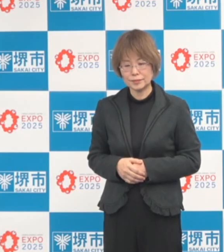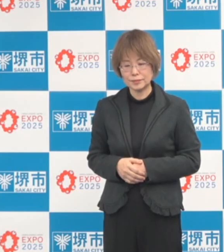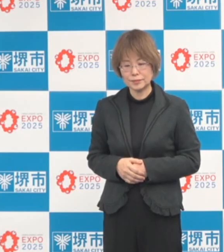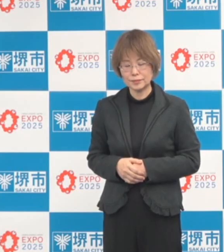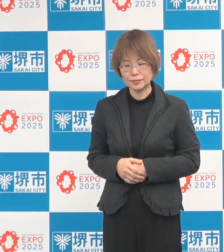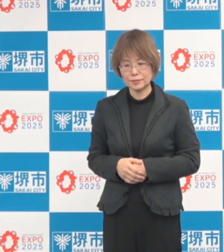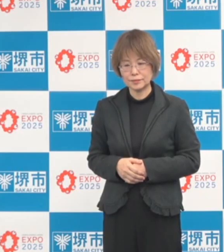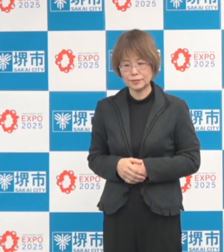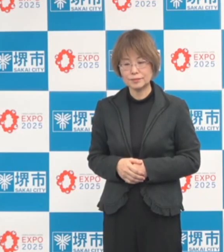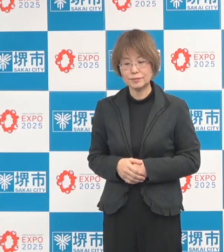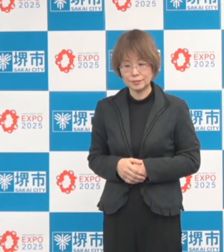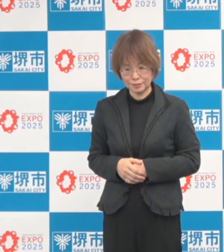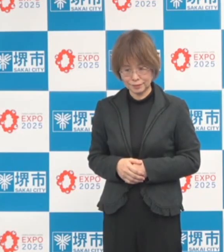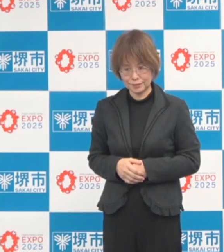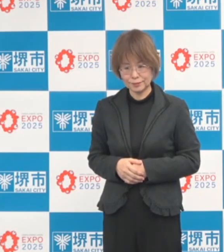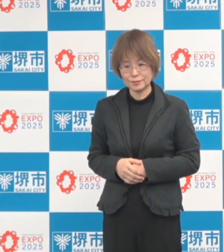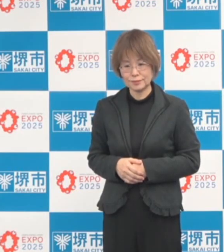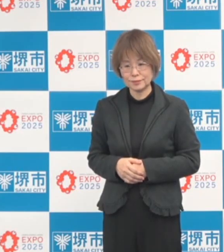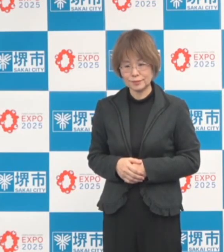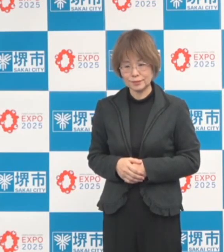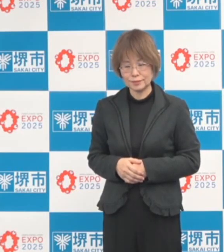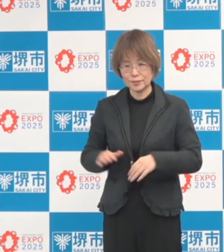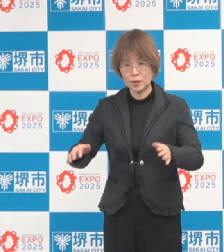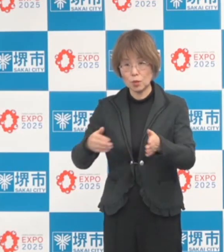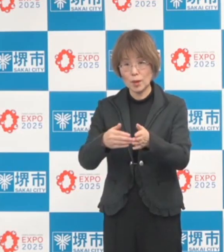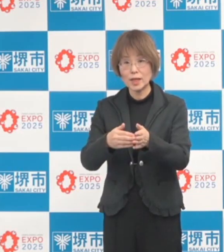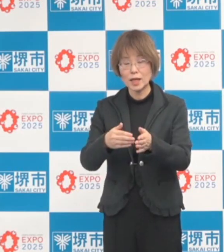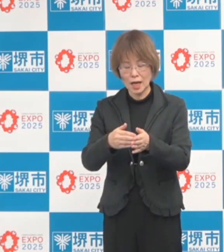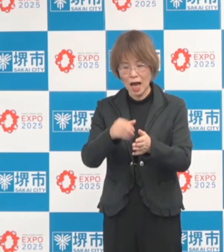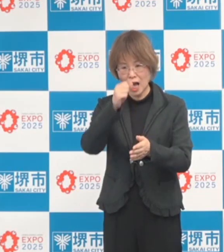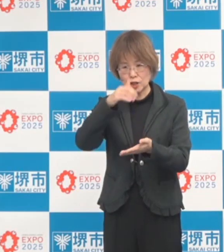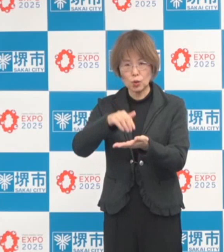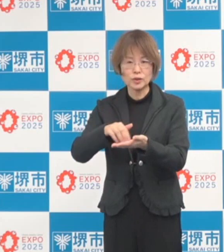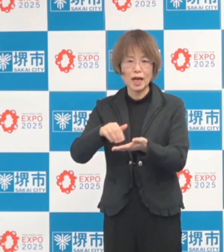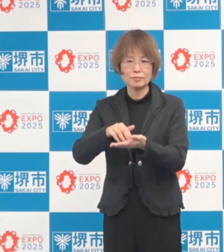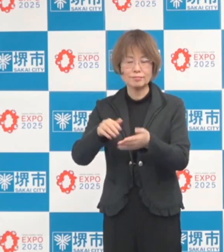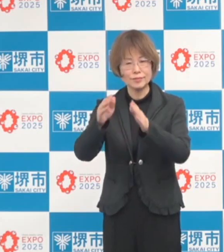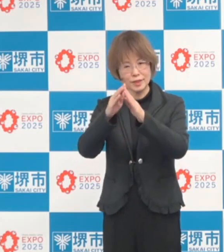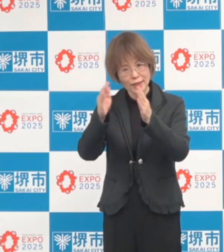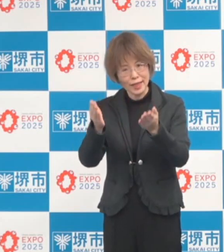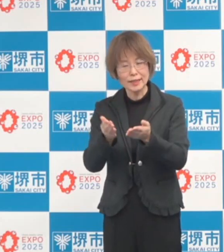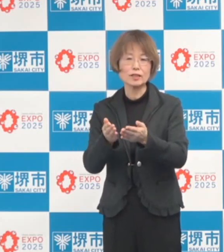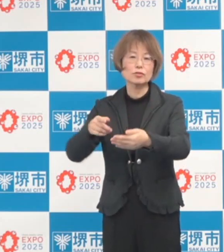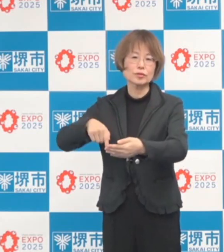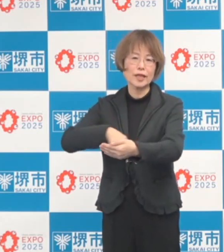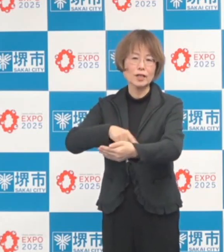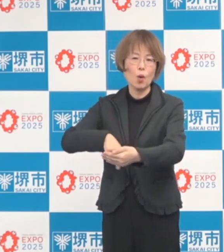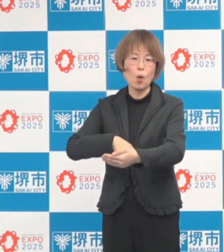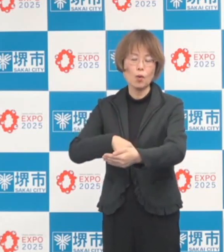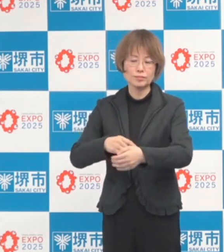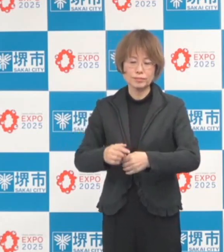はい、ここまでが予算全体についての概要です。